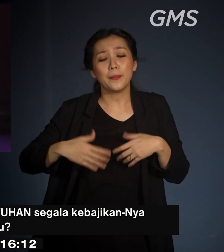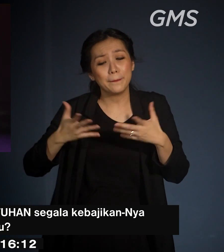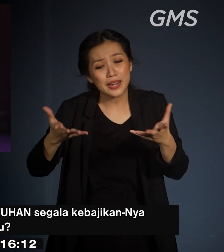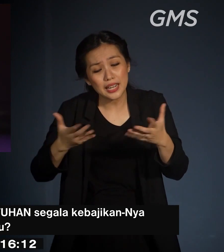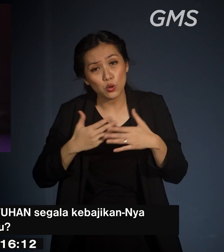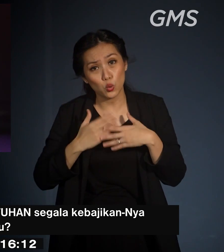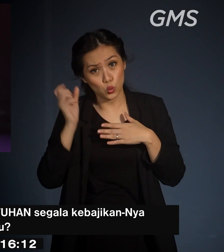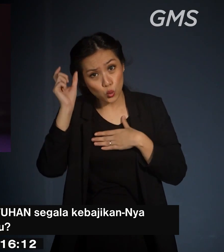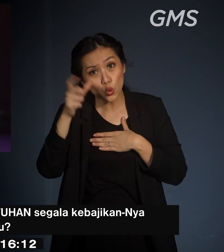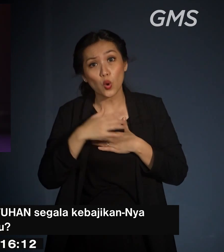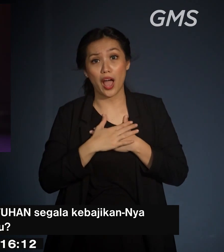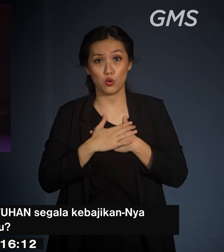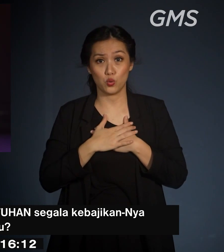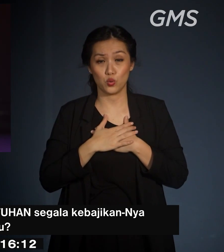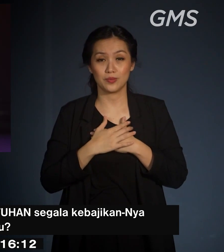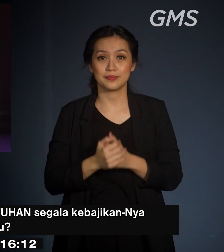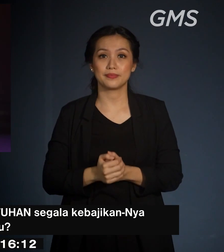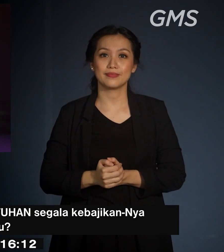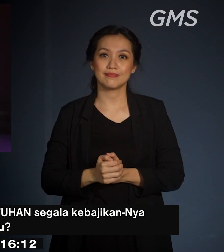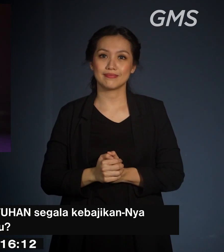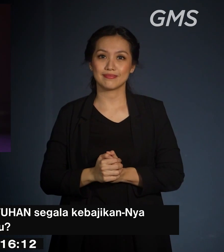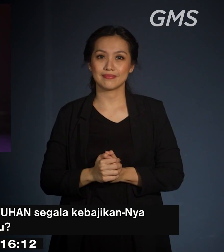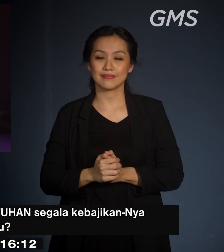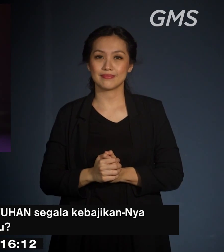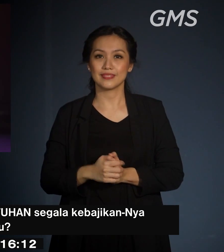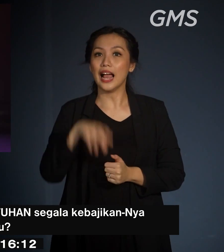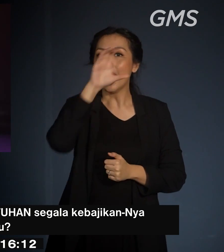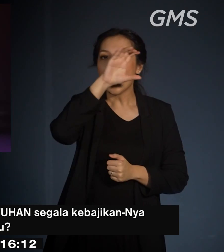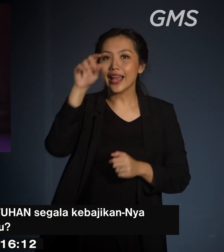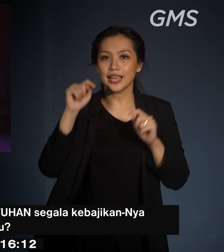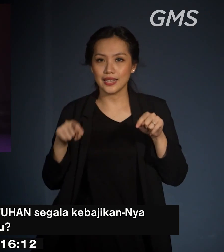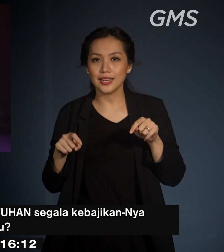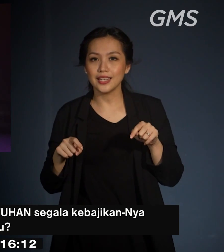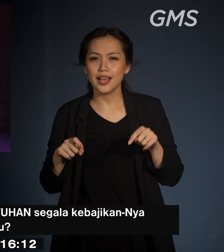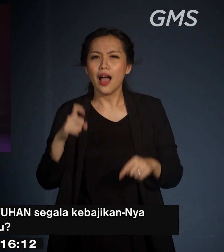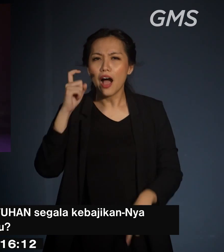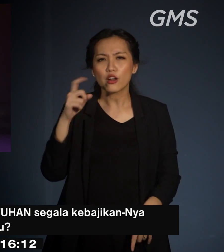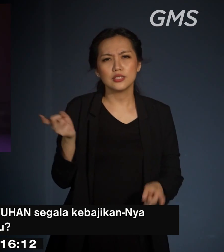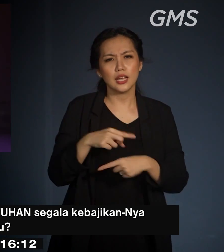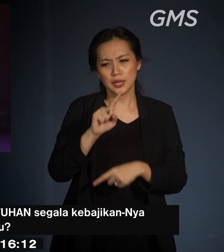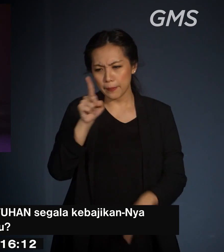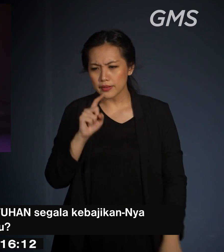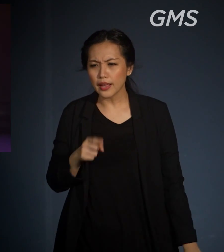kepadaku? Pertanyaan ini, ayat ini harusnya juga jadi pertanyaan hidup kita.